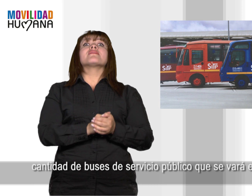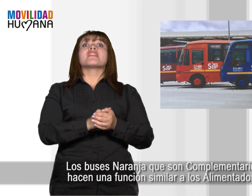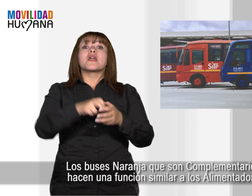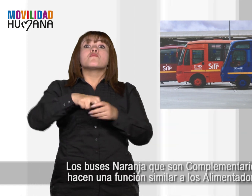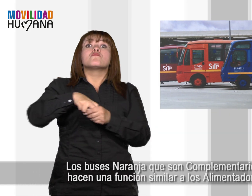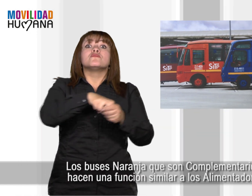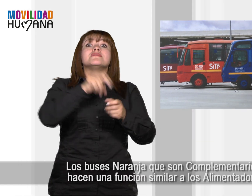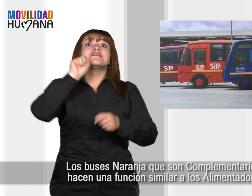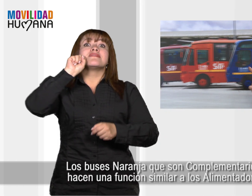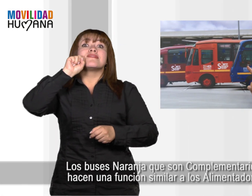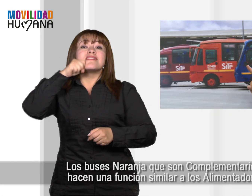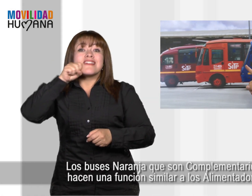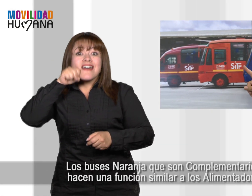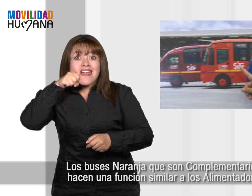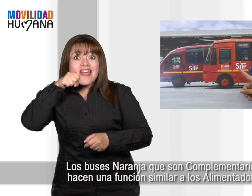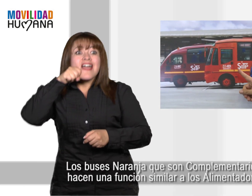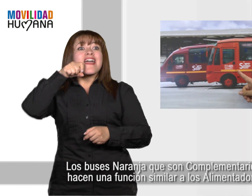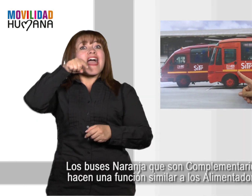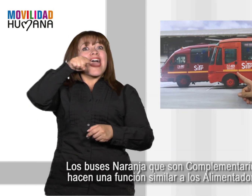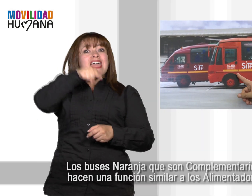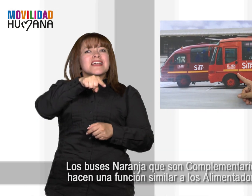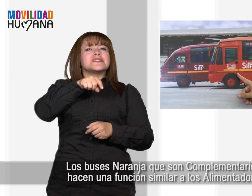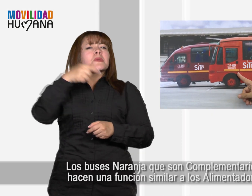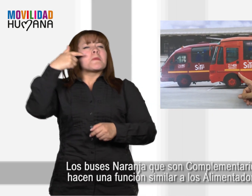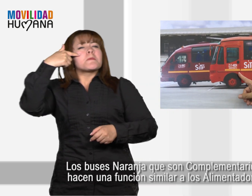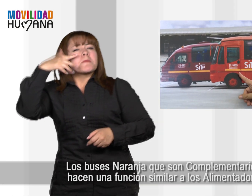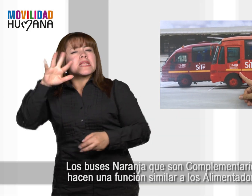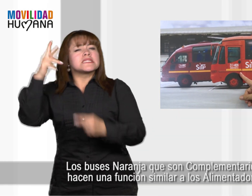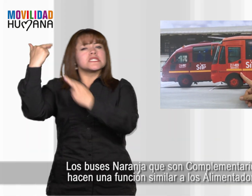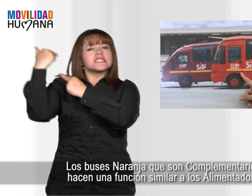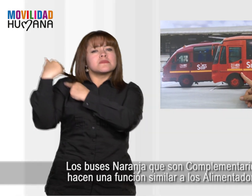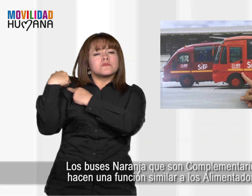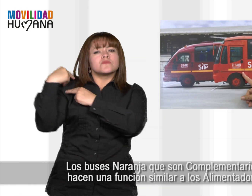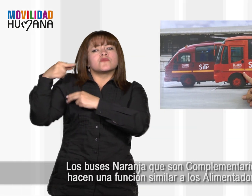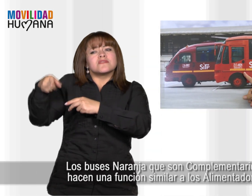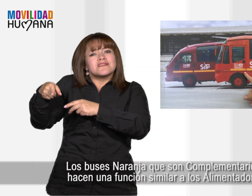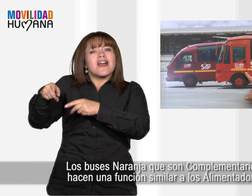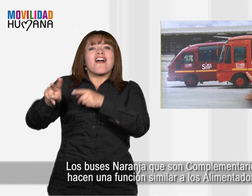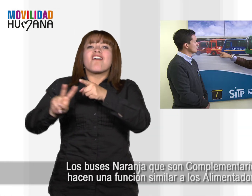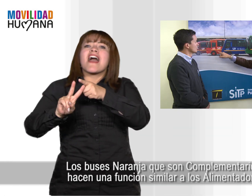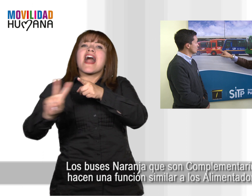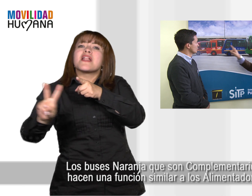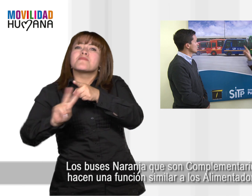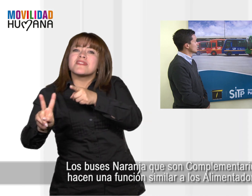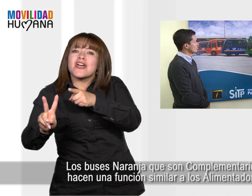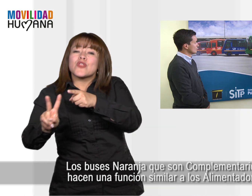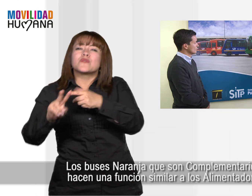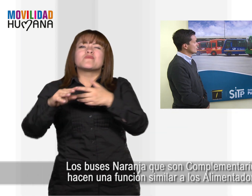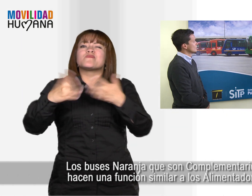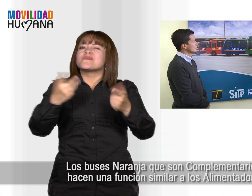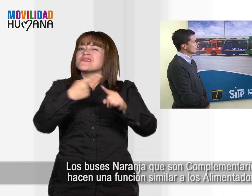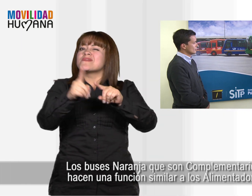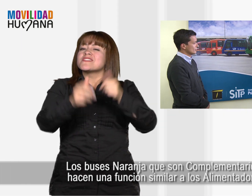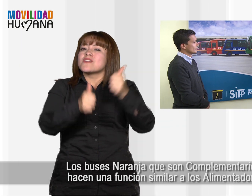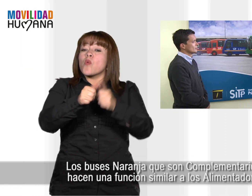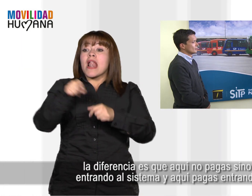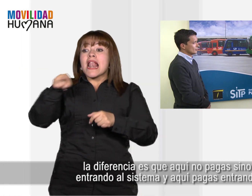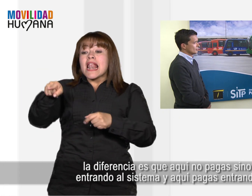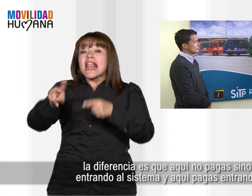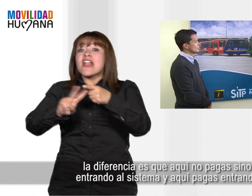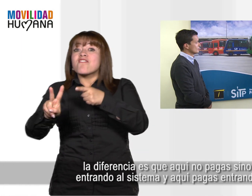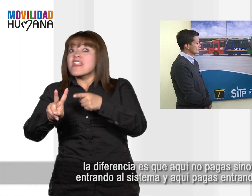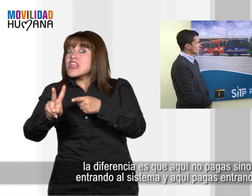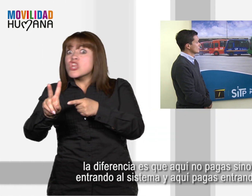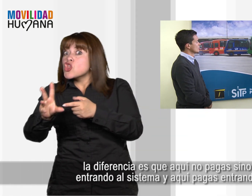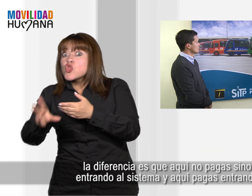ciudad. Los buses naranja, que son complementarios y hacen una función similar al alimentador.